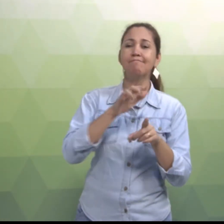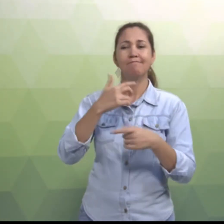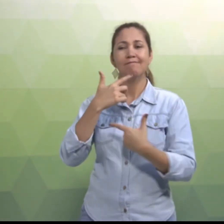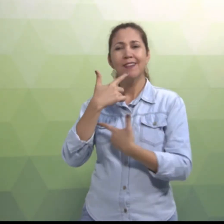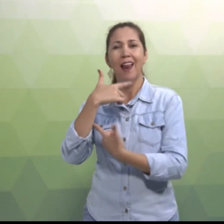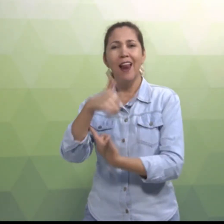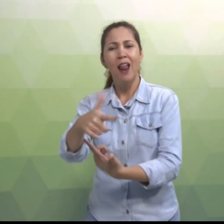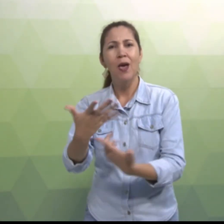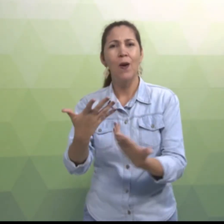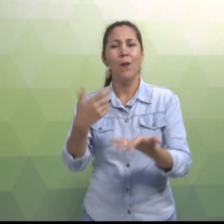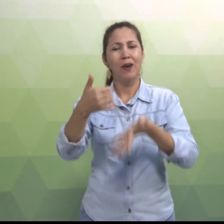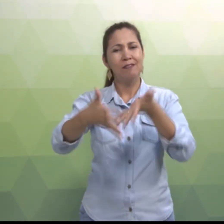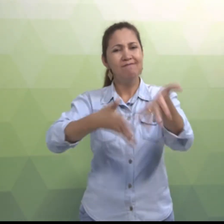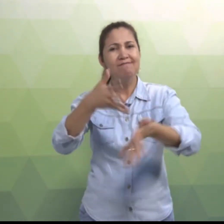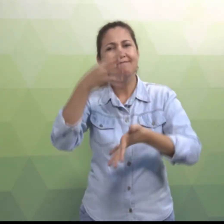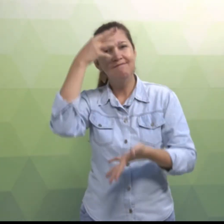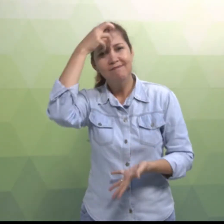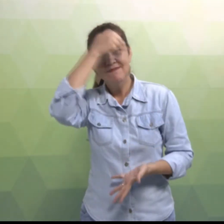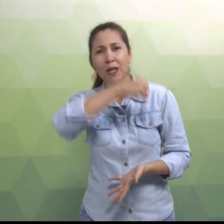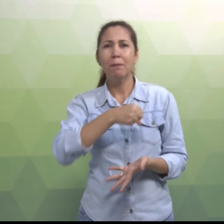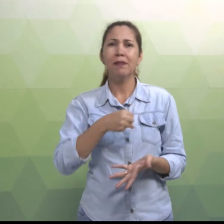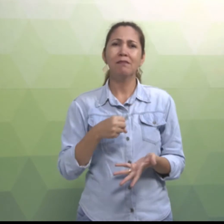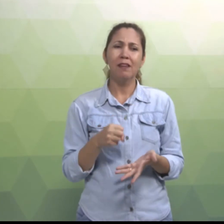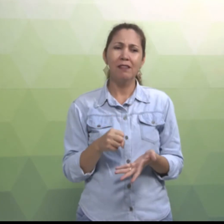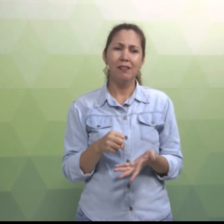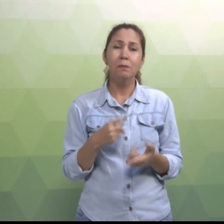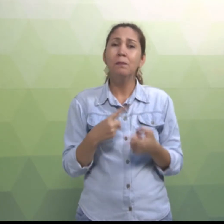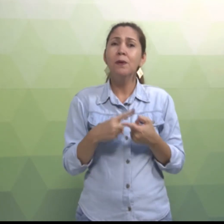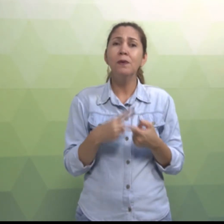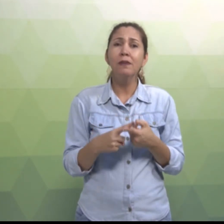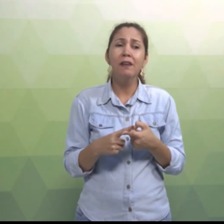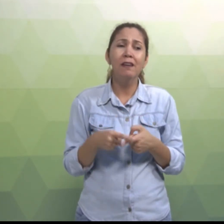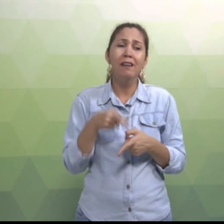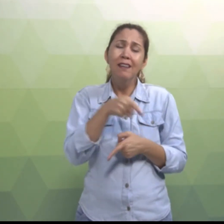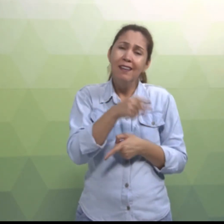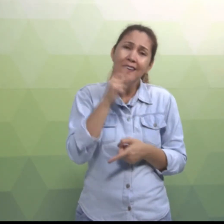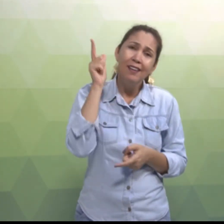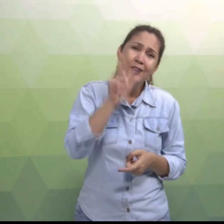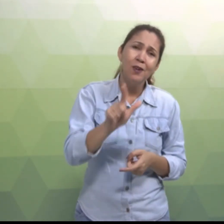que possamos influenciá-lo a aprender a língua de sinais,